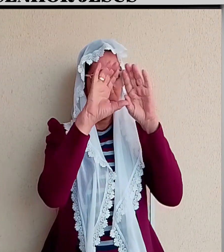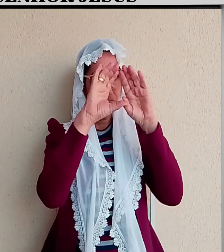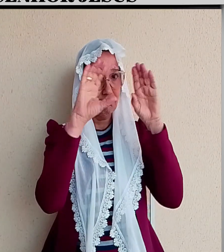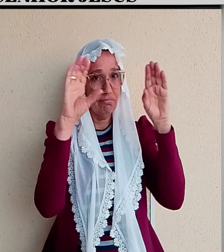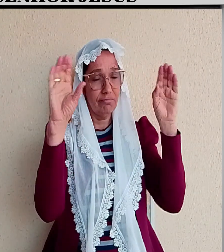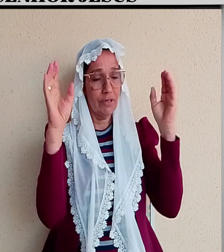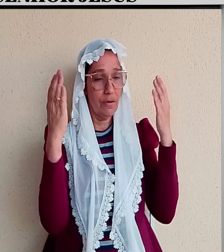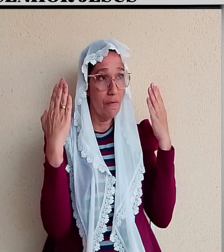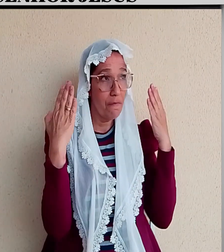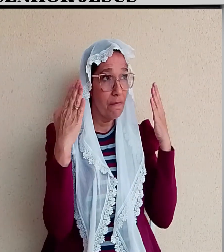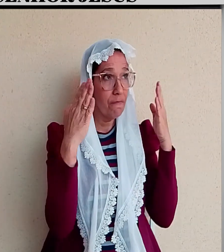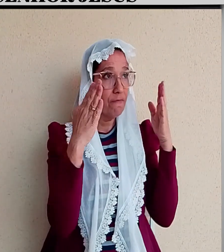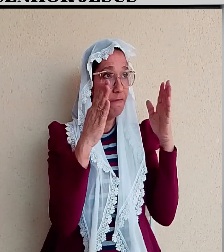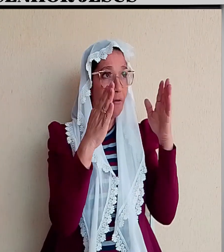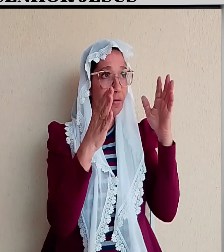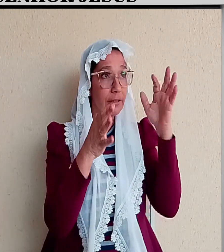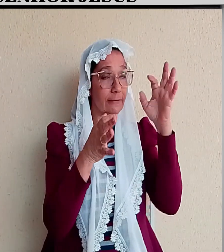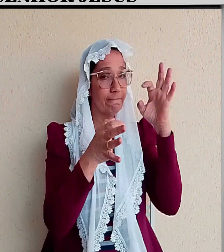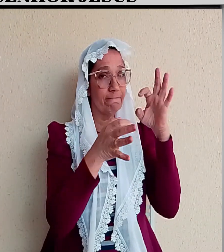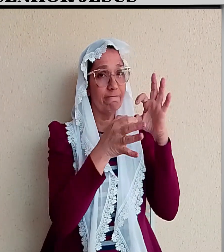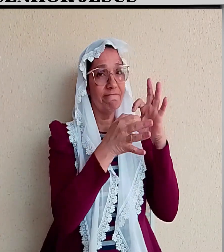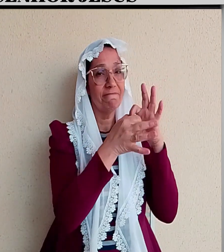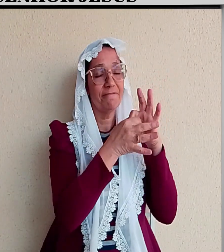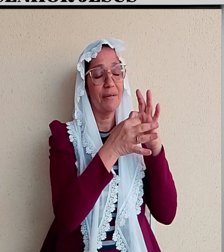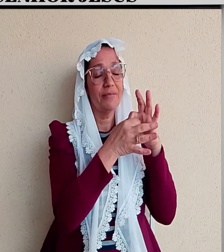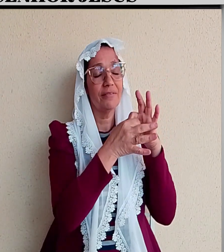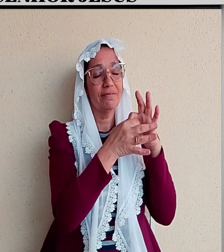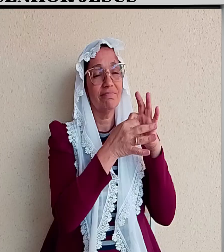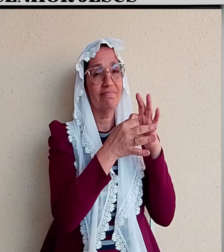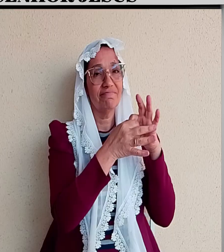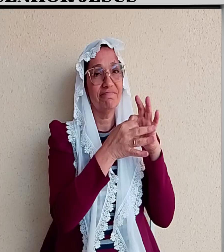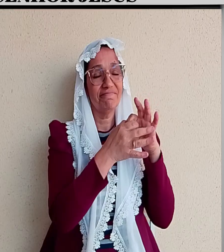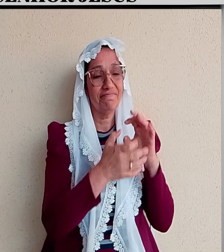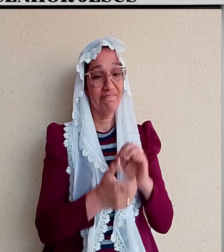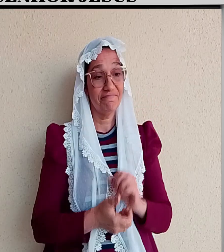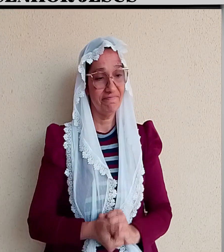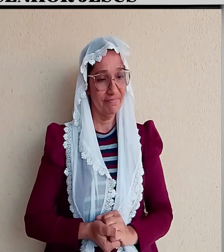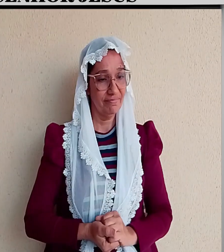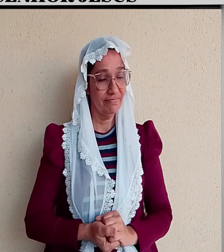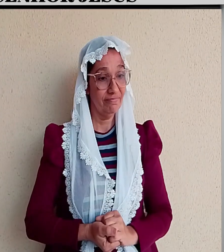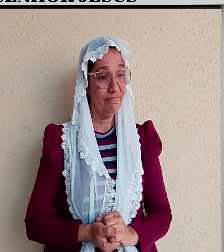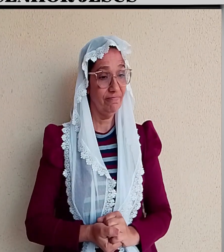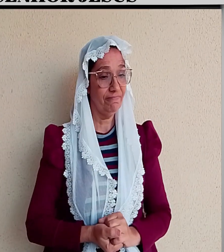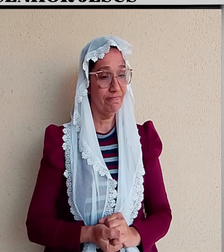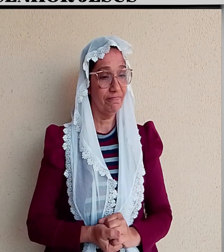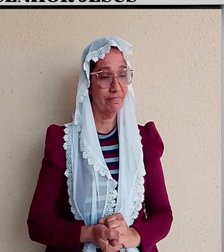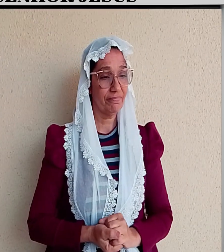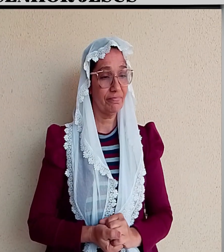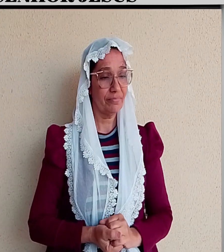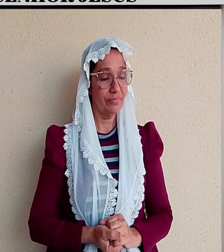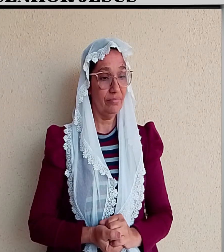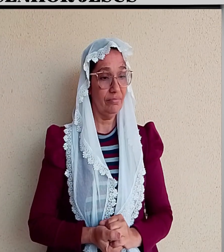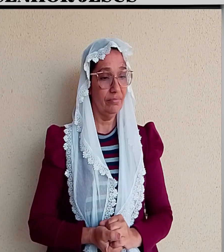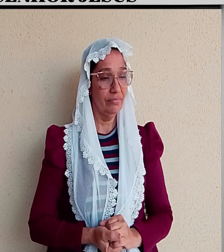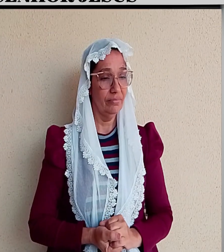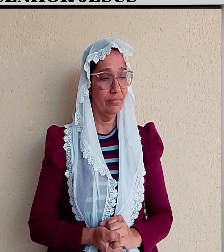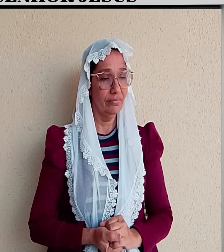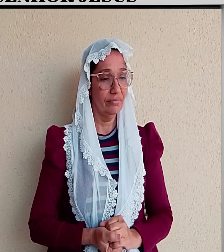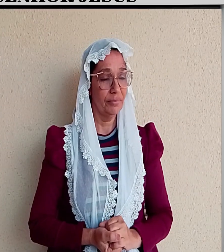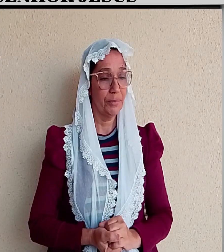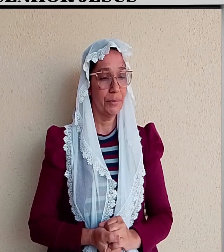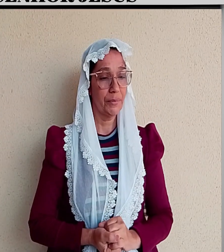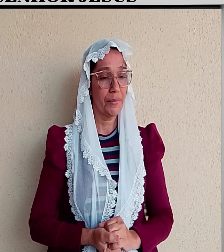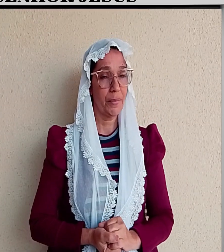Aleluia, e a sua conta será desbloqueada. E aquele que não guardou aquilo que o mestre, aleluia,